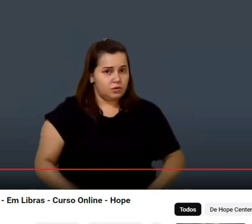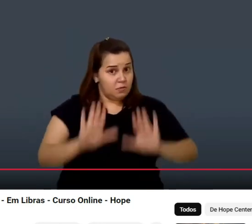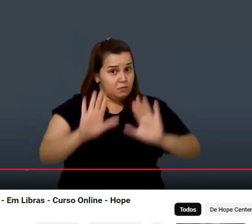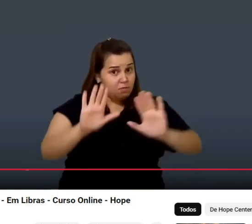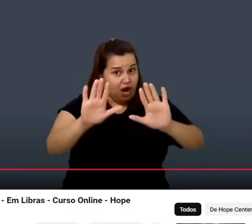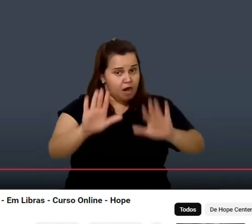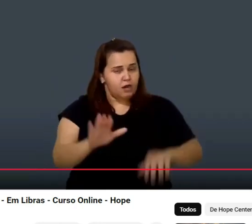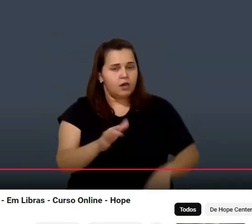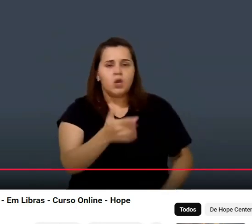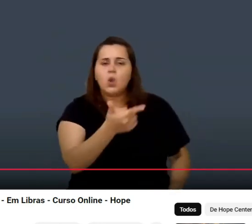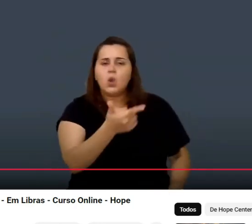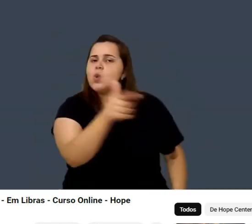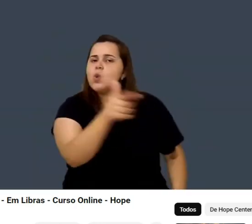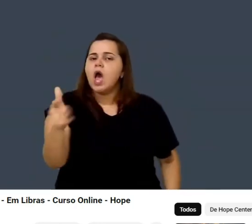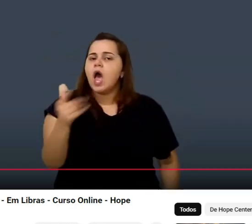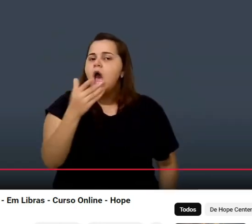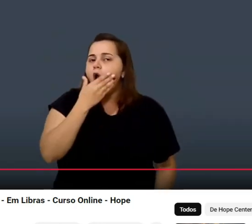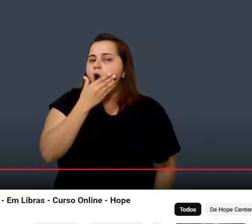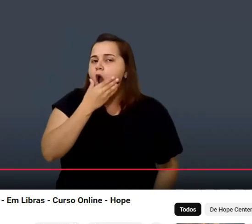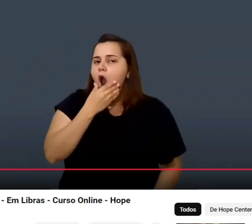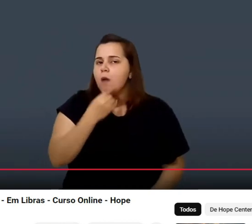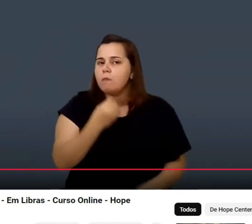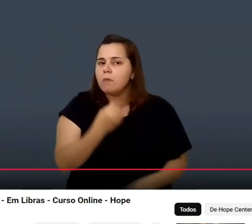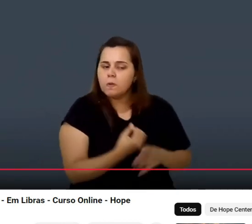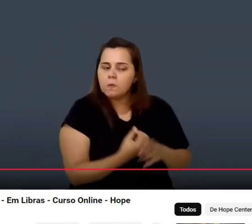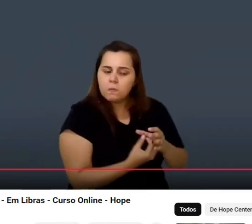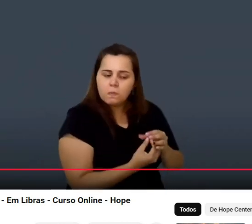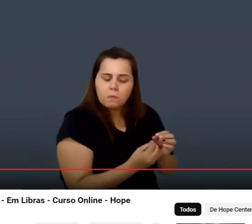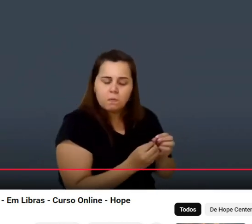as coisas. Mas